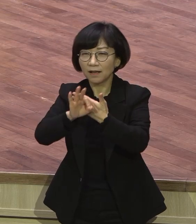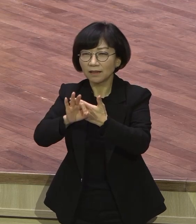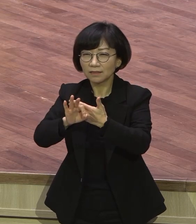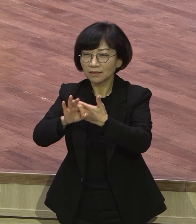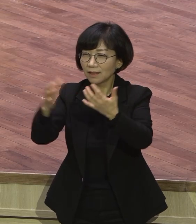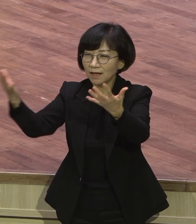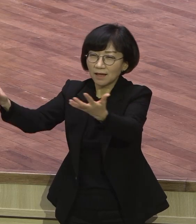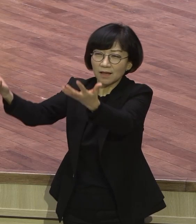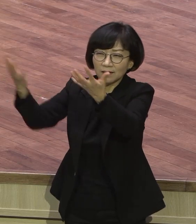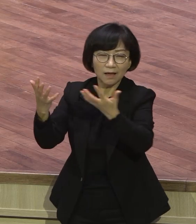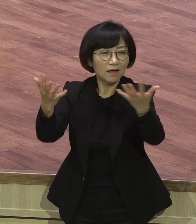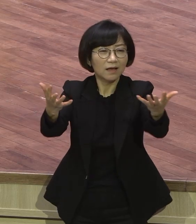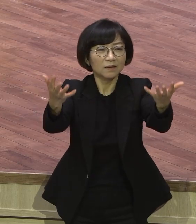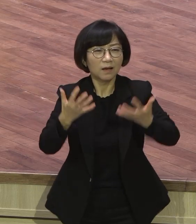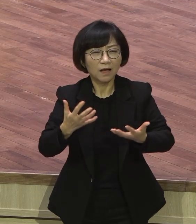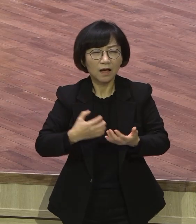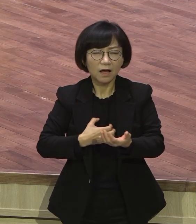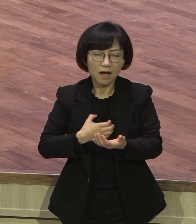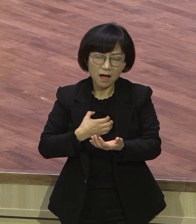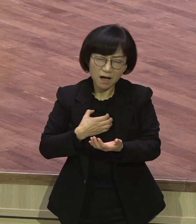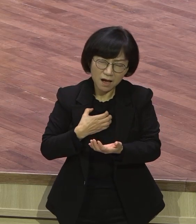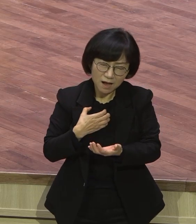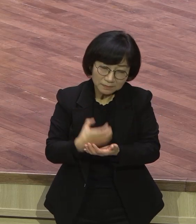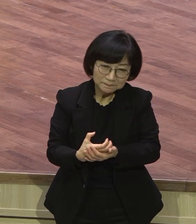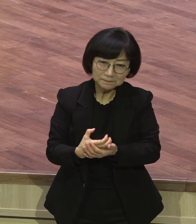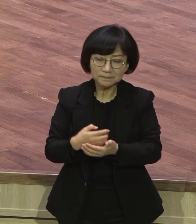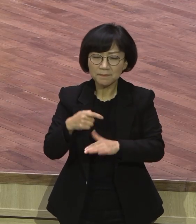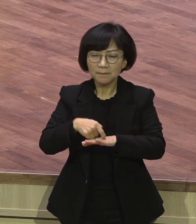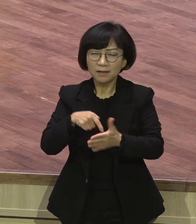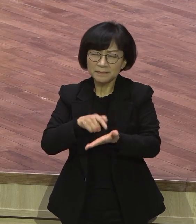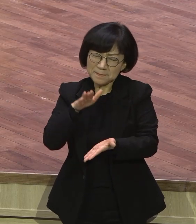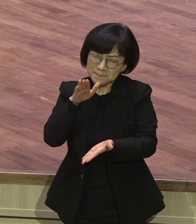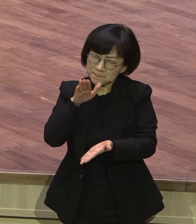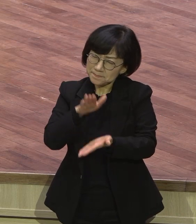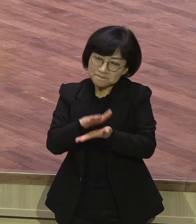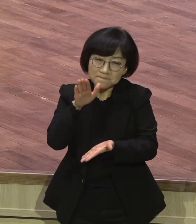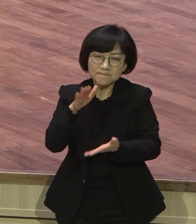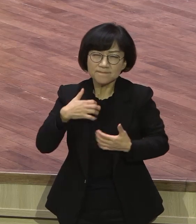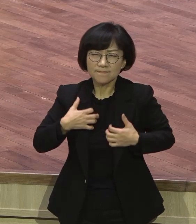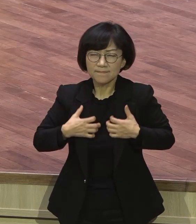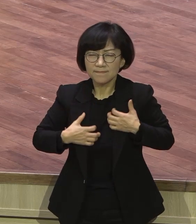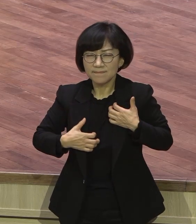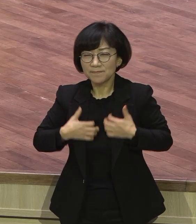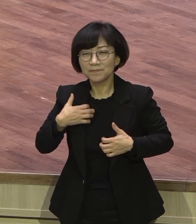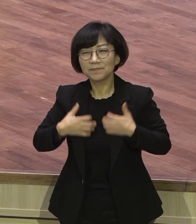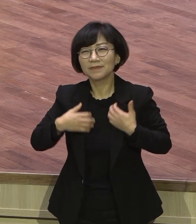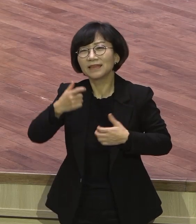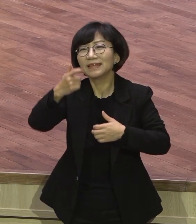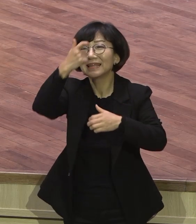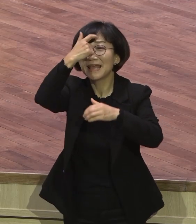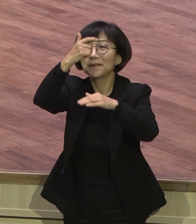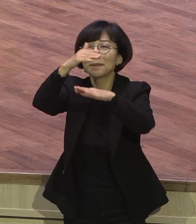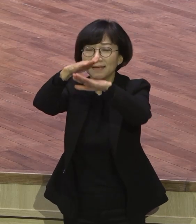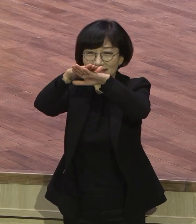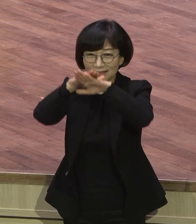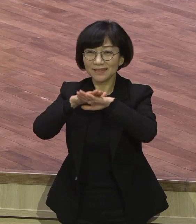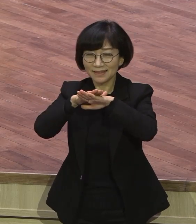가슴이 뜨거운 이런 예배 우리 마음이 뜨겁지 않더냐 이러한 것을